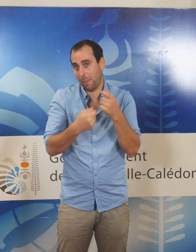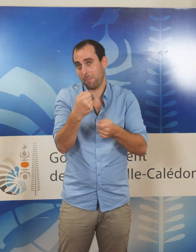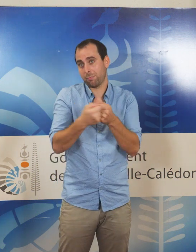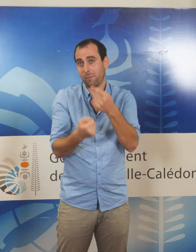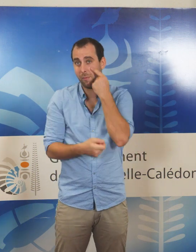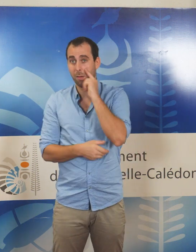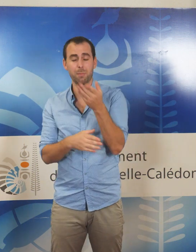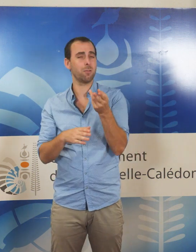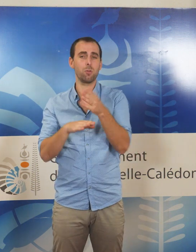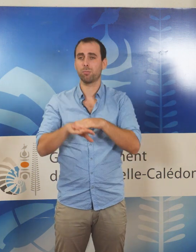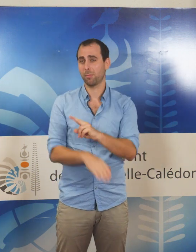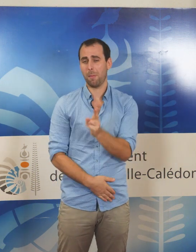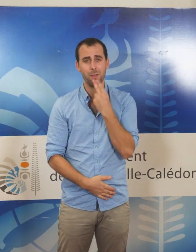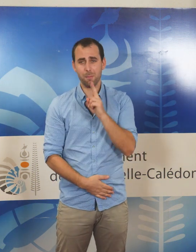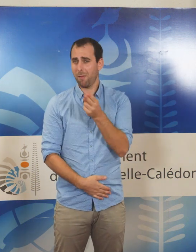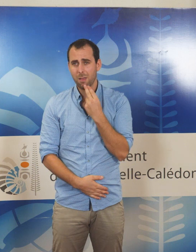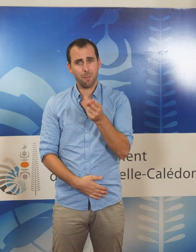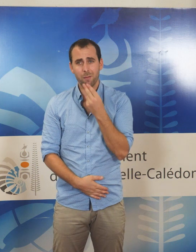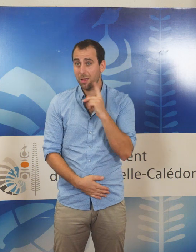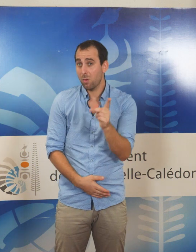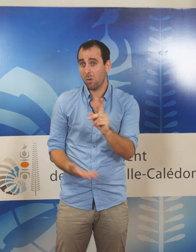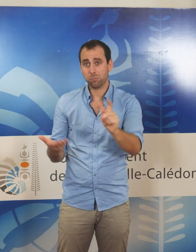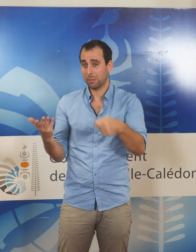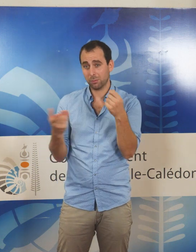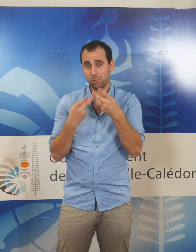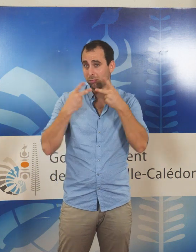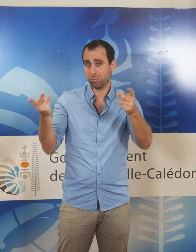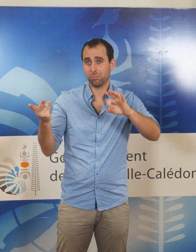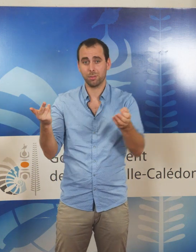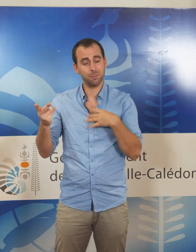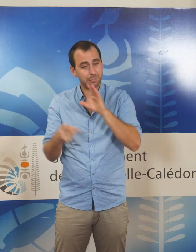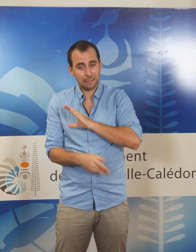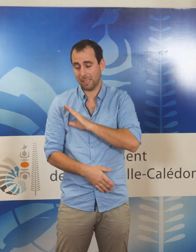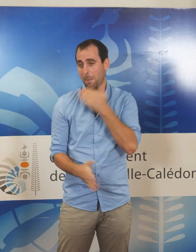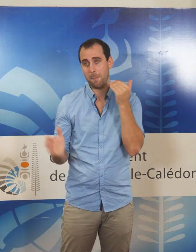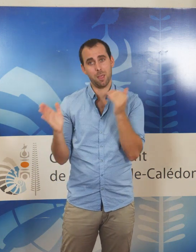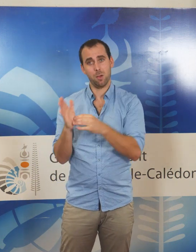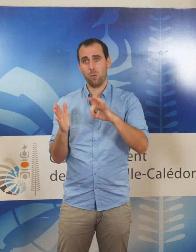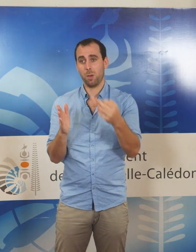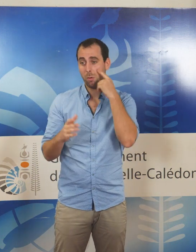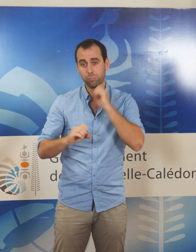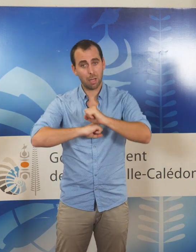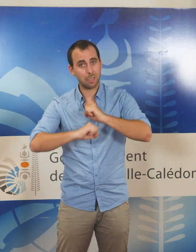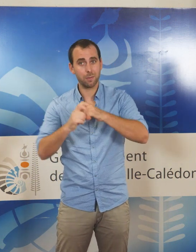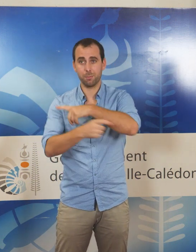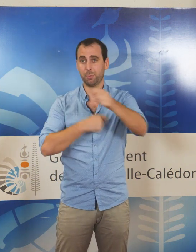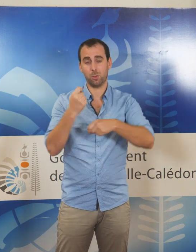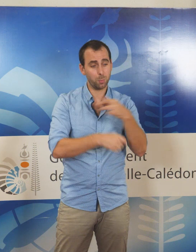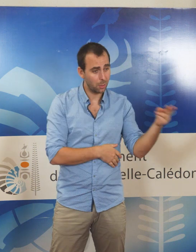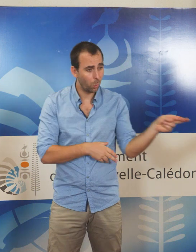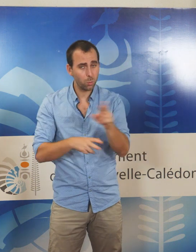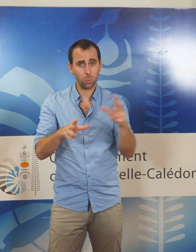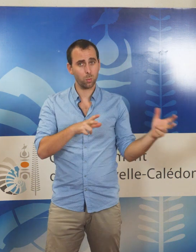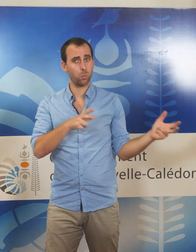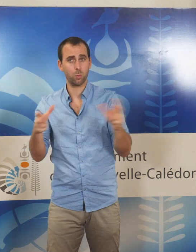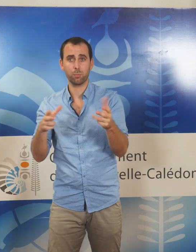des ajustements et on essaiera de faire au mieux pour que l'activité économique reprenne. Mais dans une... Il y a quelque chose de primordial et j'ai eu